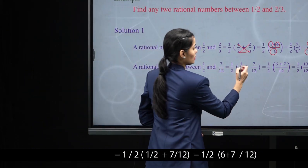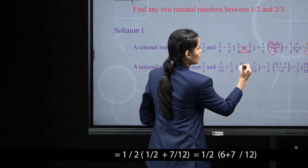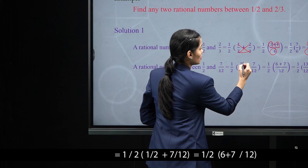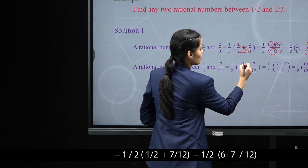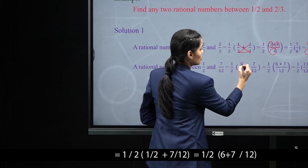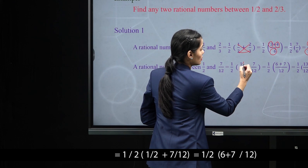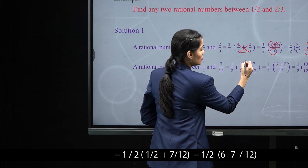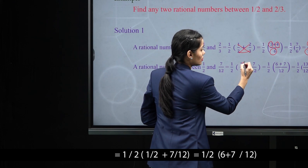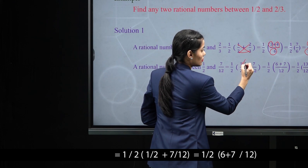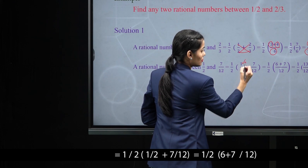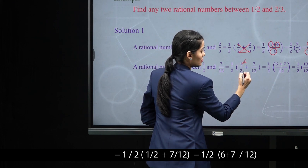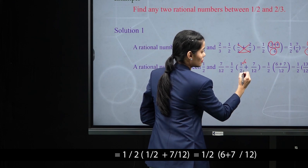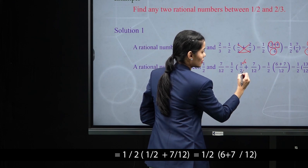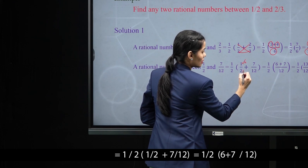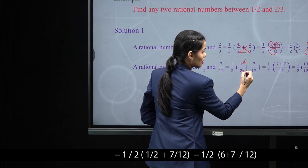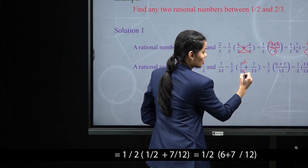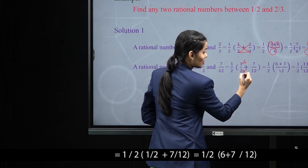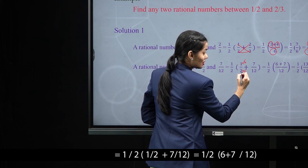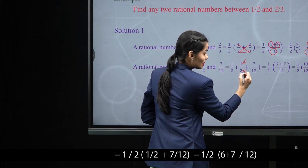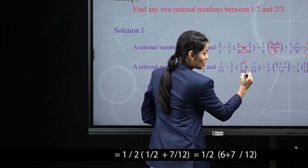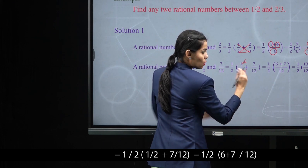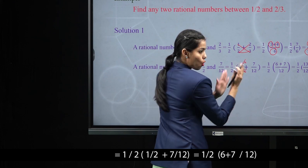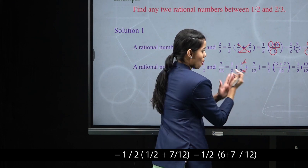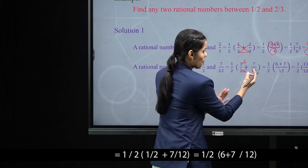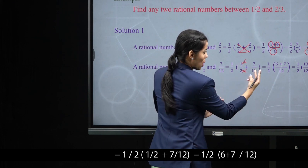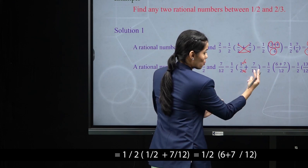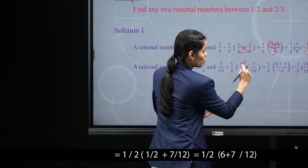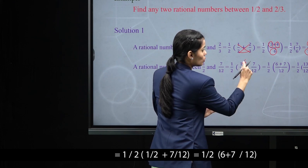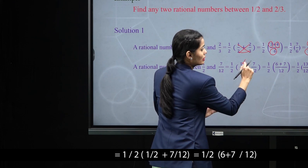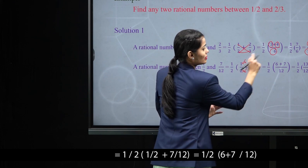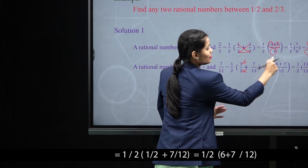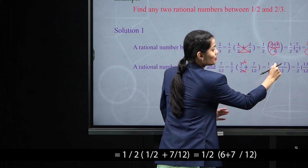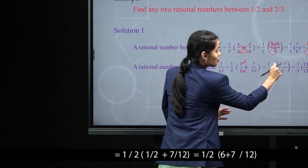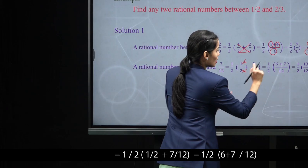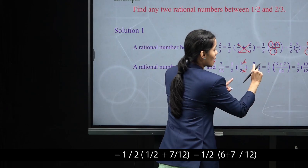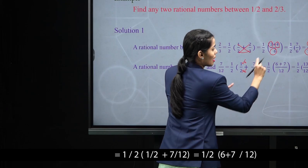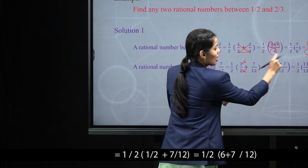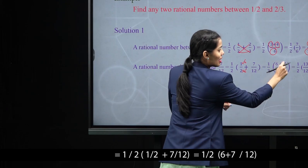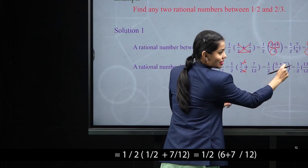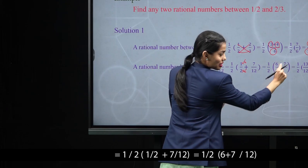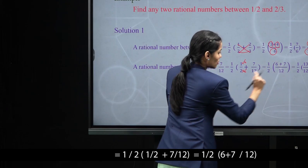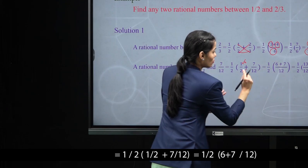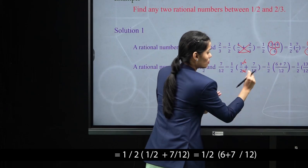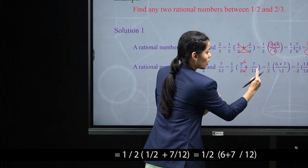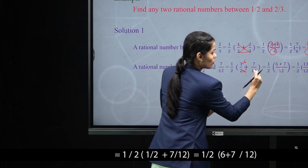கூட்டல் 7/12 ஈடு 1/2 6 கூட்டல் 7/12